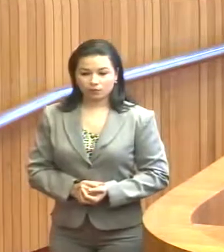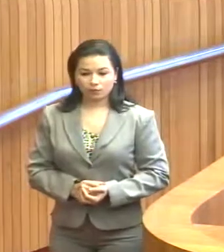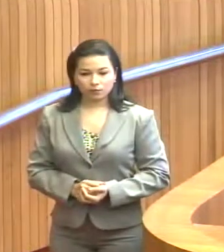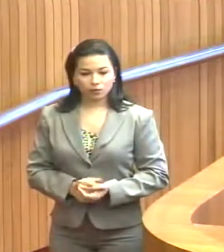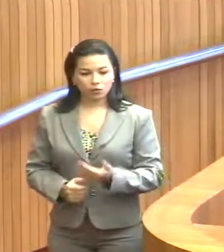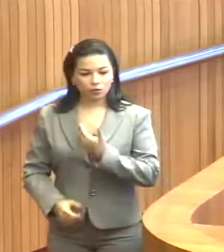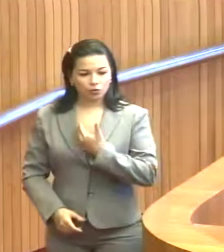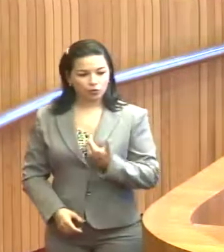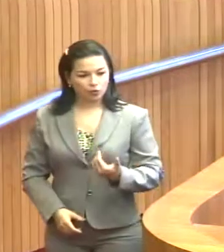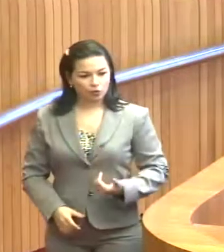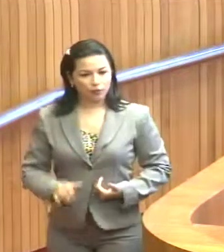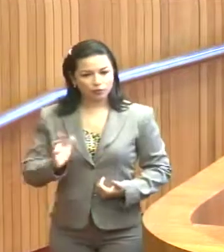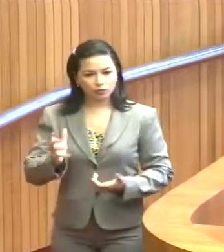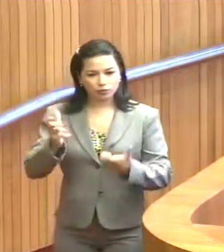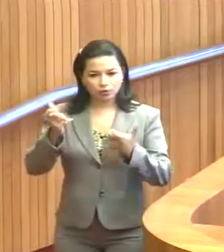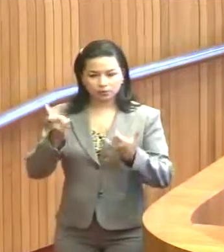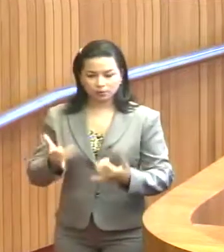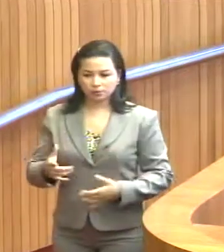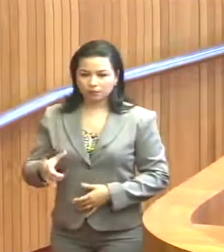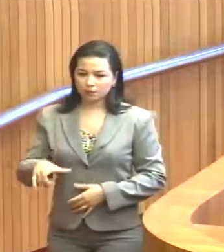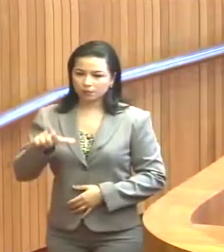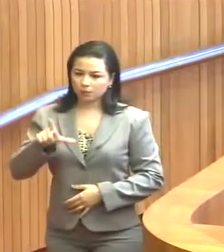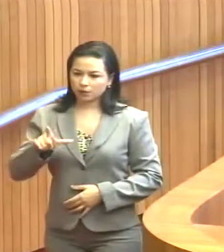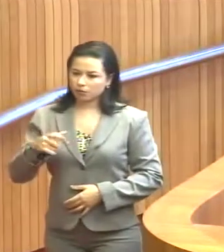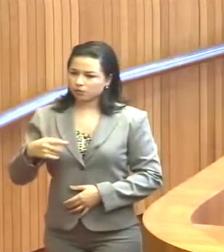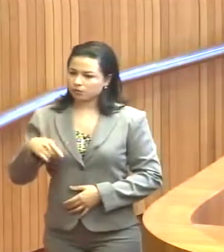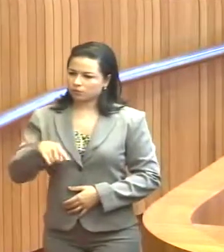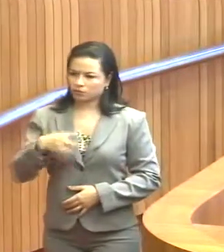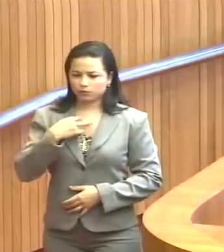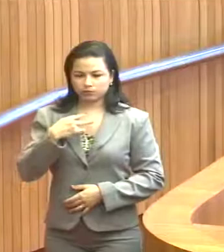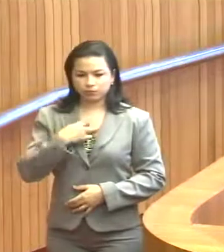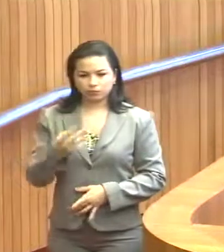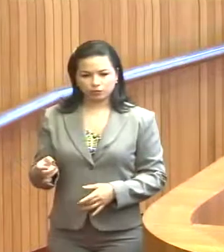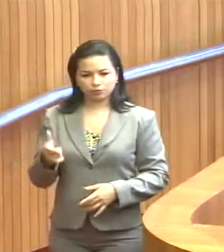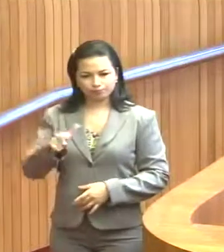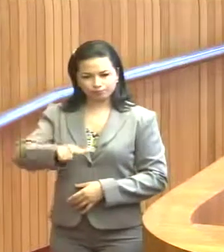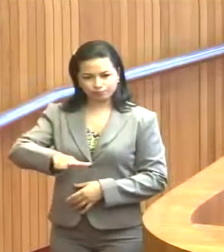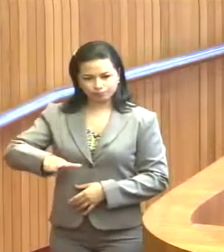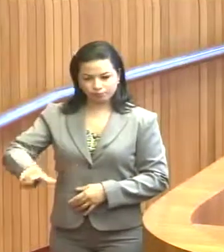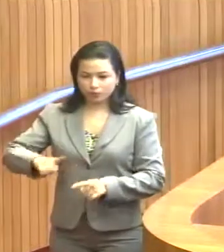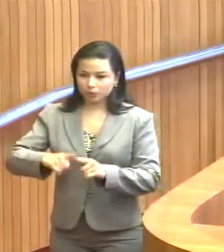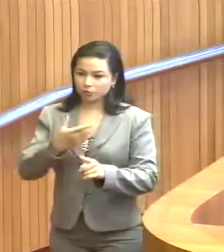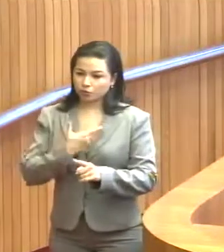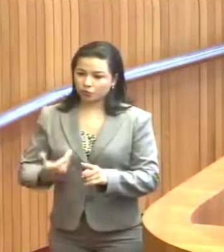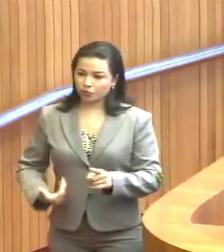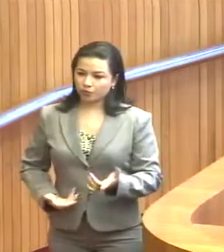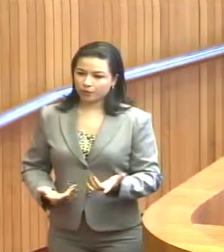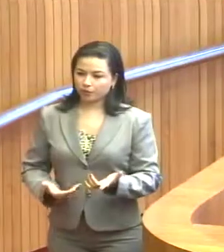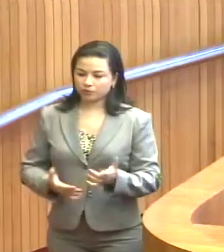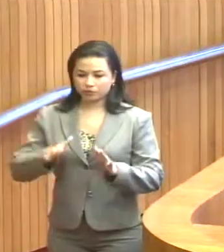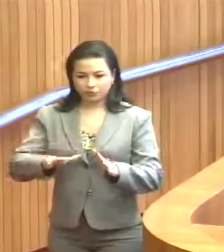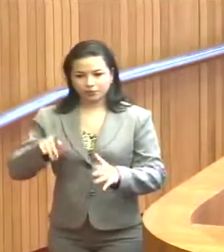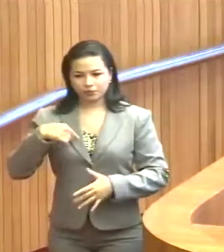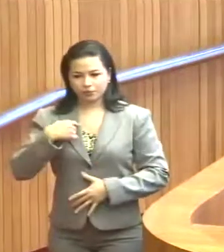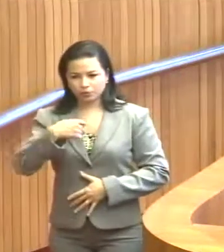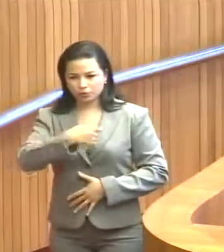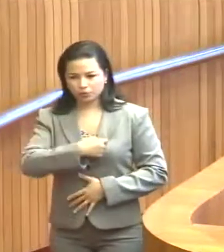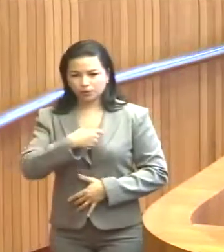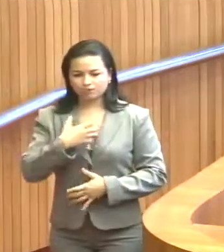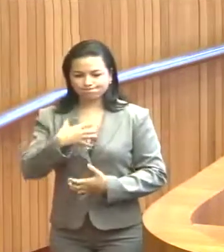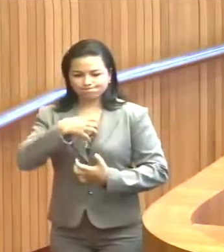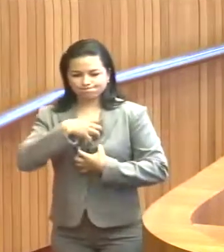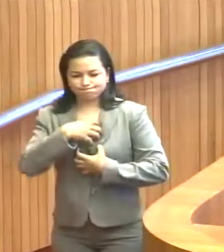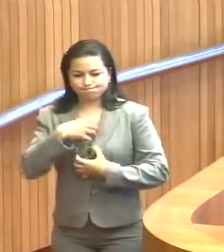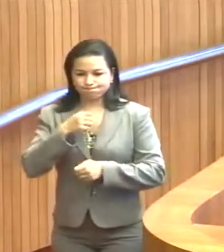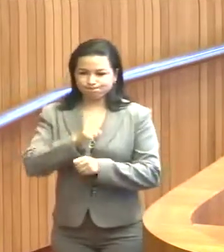E um governo que, como eu já coloquei, infelizmente não pôde ser continuado, mas um governo que deixa para todos nós a esperança de que